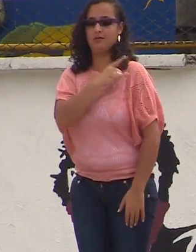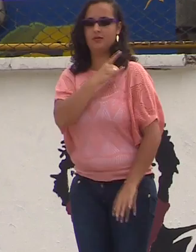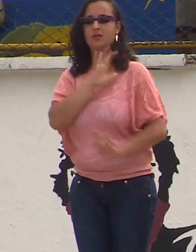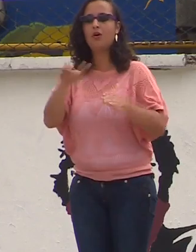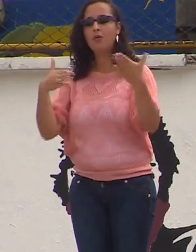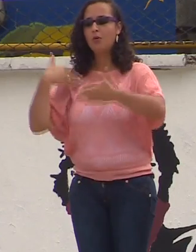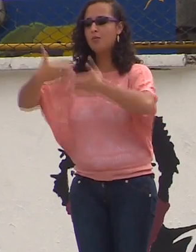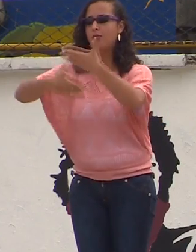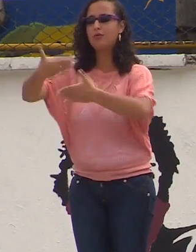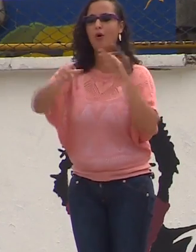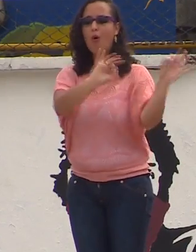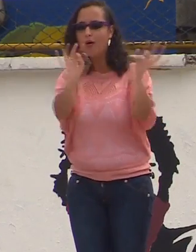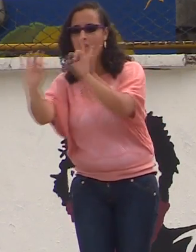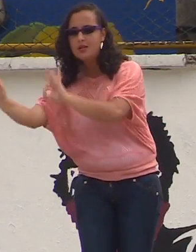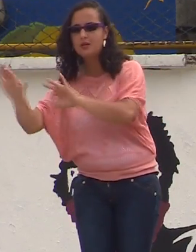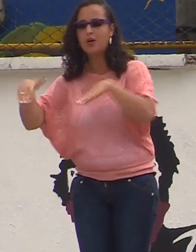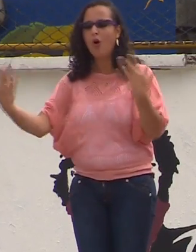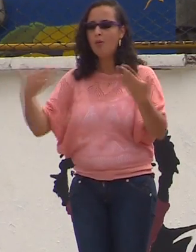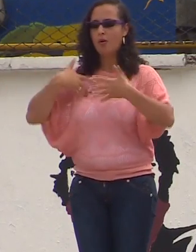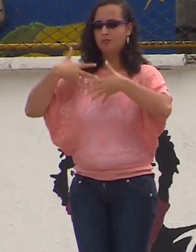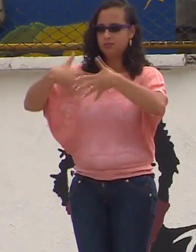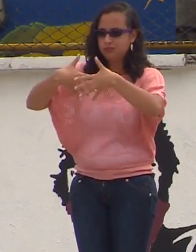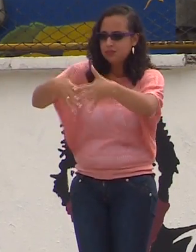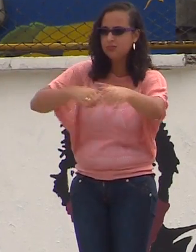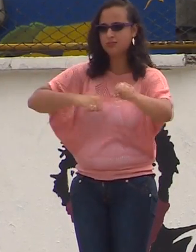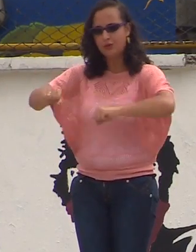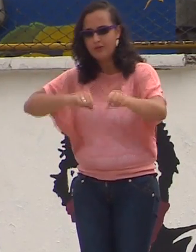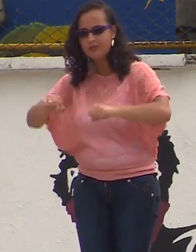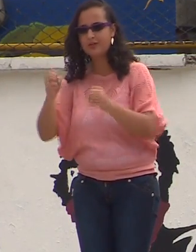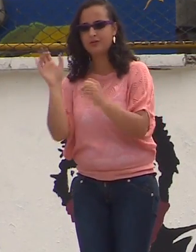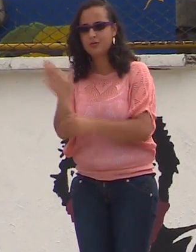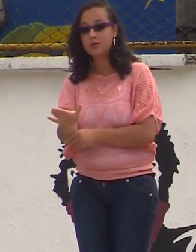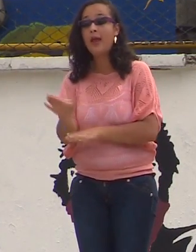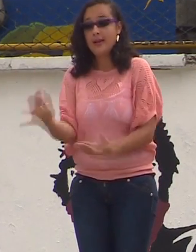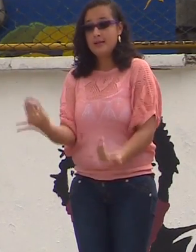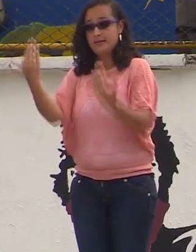y movilización es una de las estrategias.